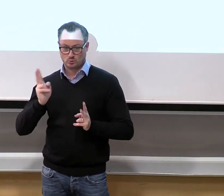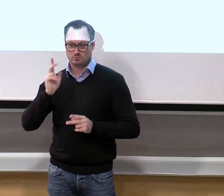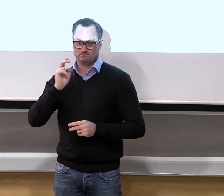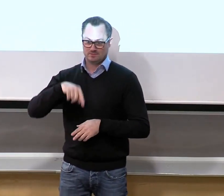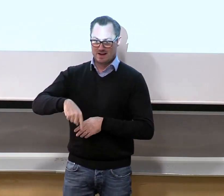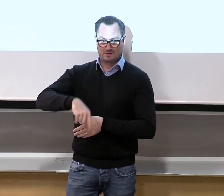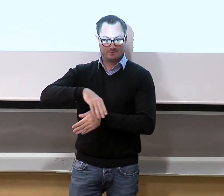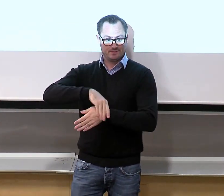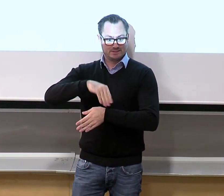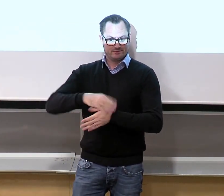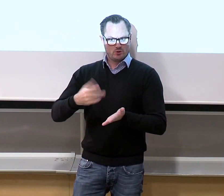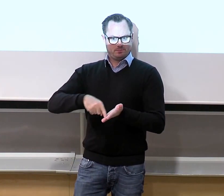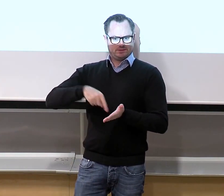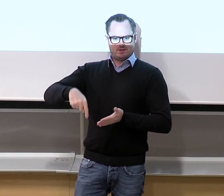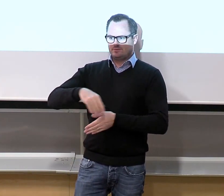jämfört mot andra skolor som går 9.